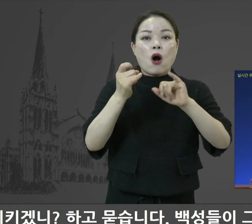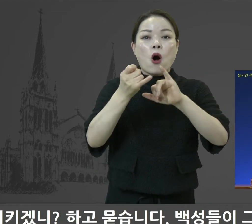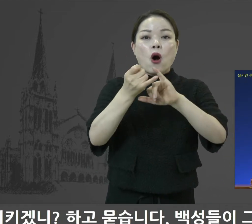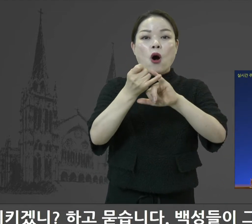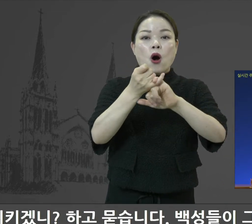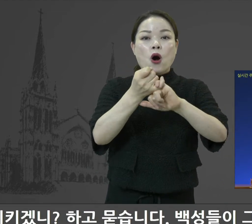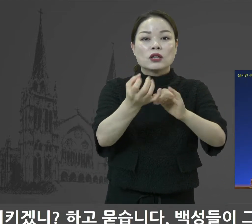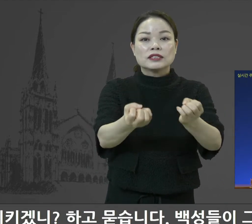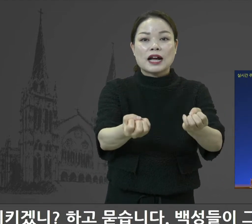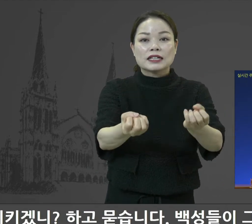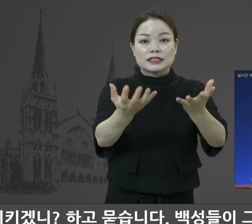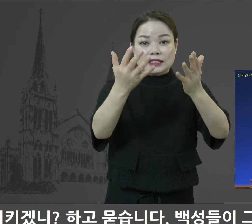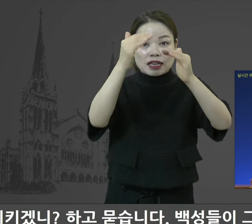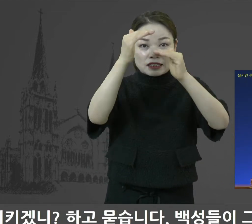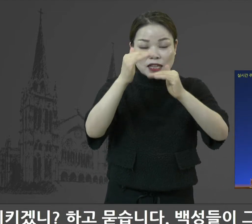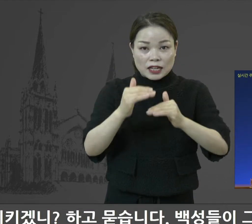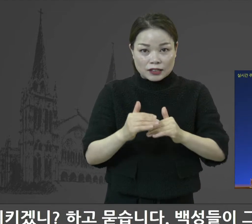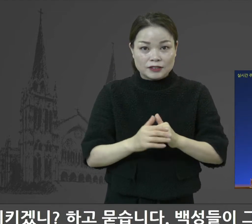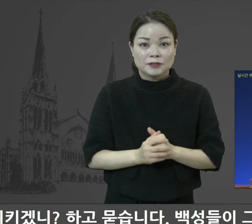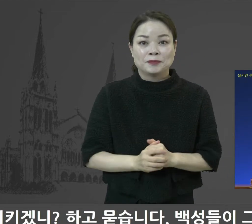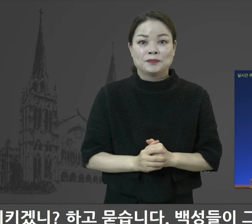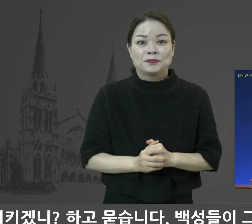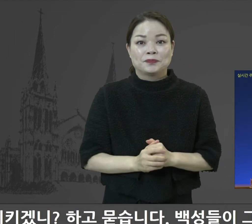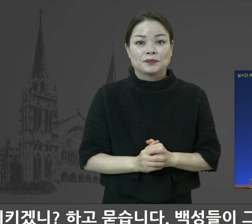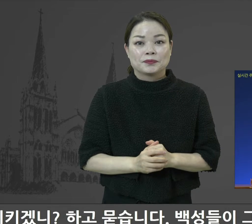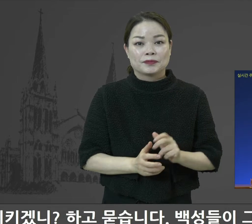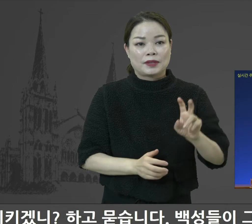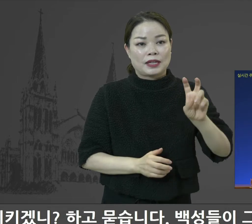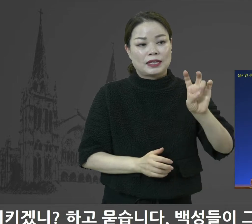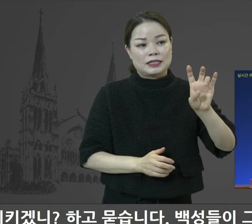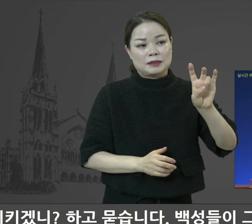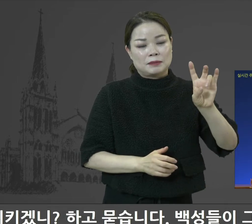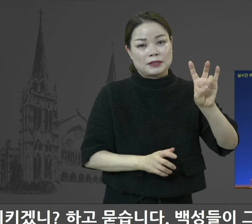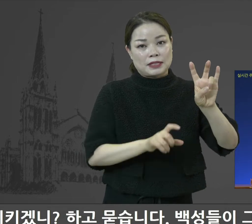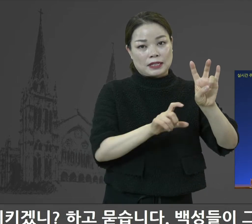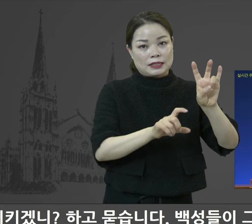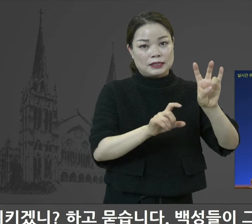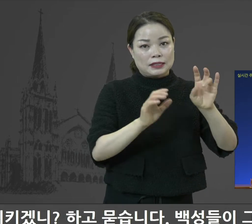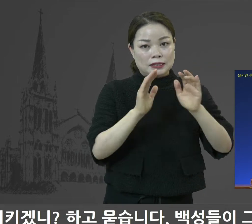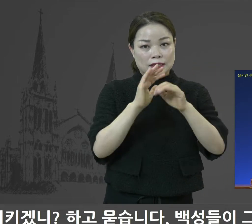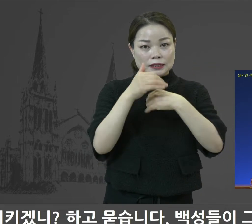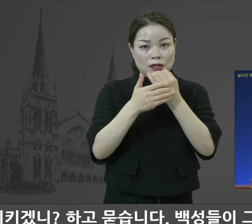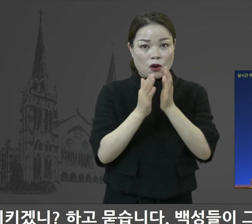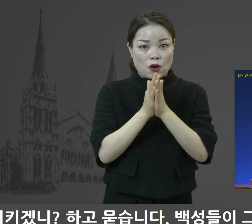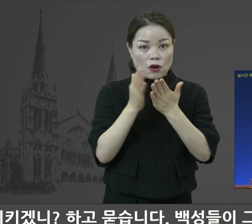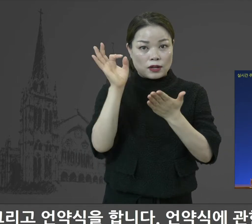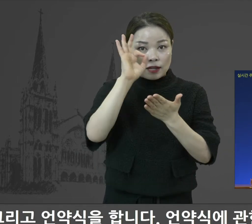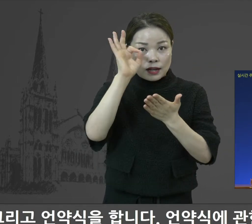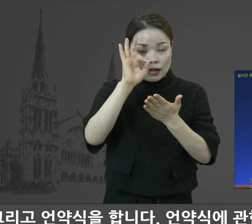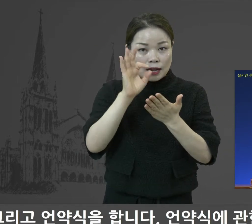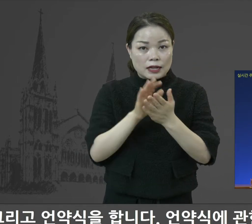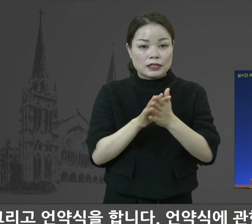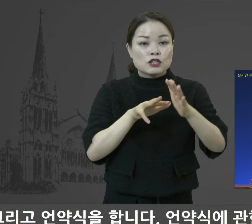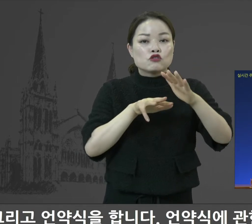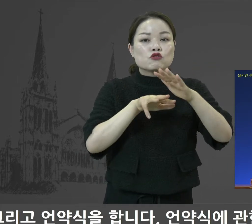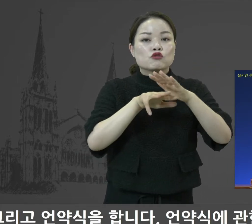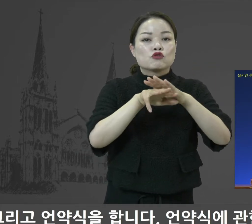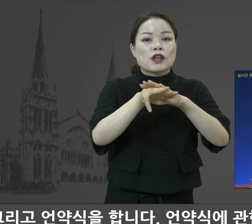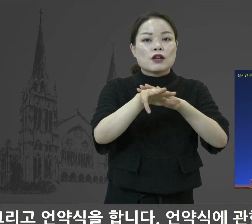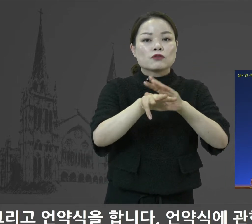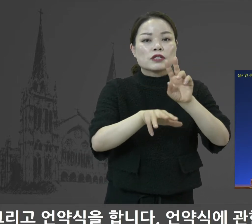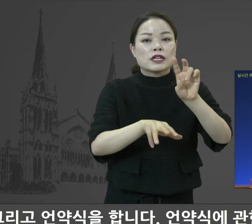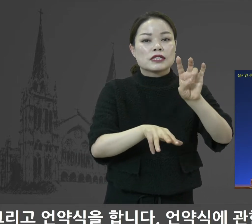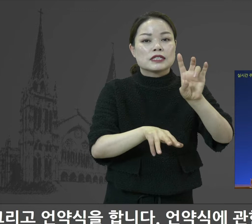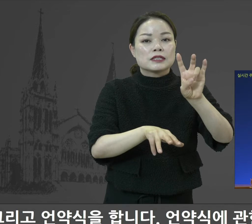이 언약식에 관한 내용은 살피고 가야 됩니다. 24장 피시기로 가시기 바랍니다. 출애굽기 24장,